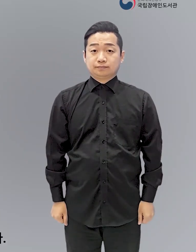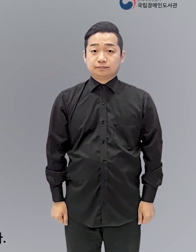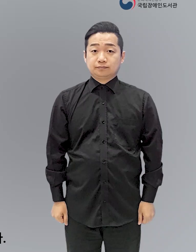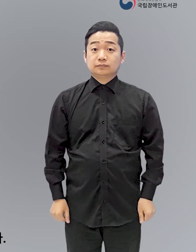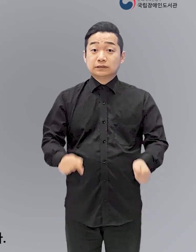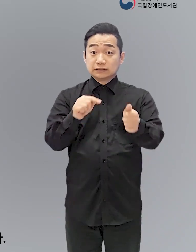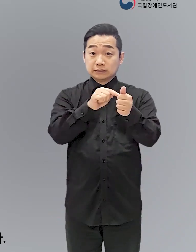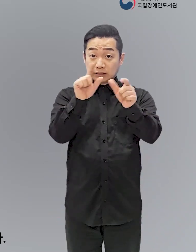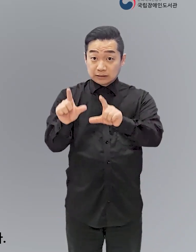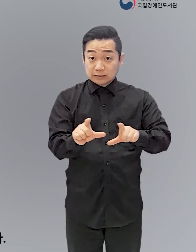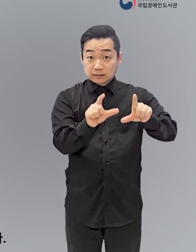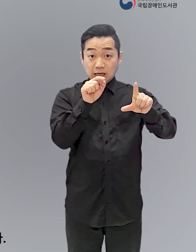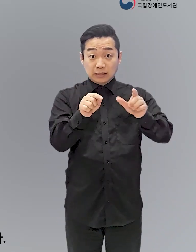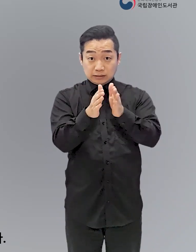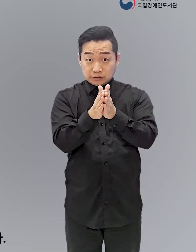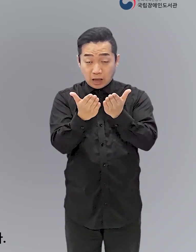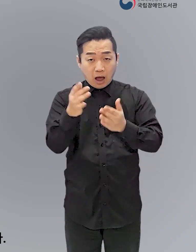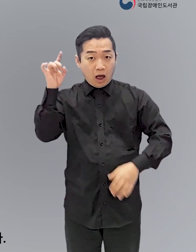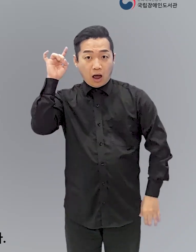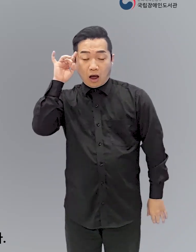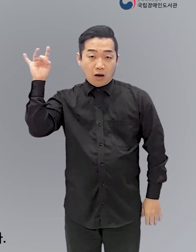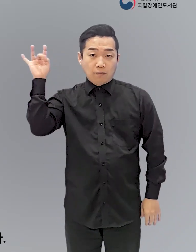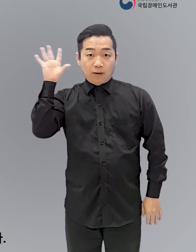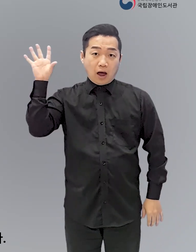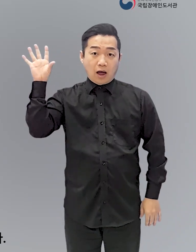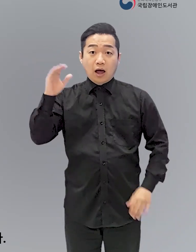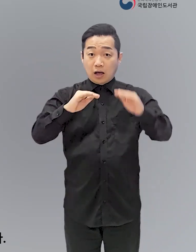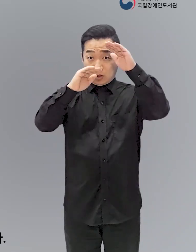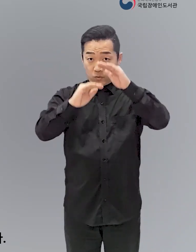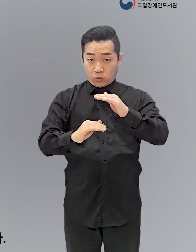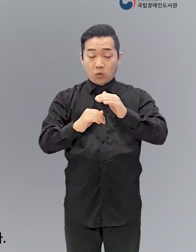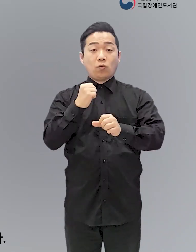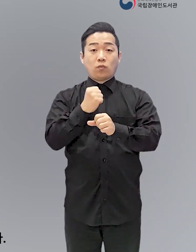그리고 그의 삶과 이 책은 상상치 못한 방향으로 흘러간다.